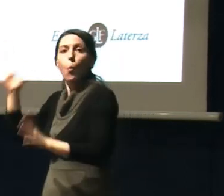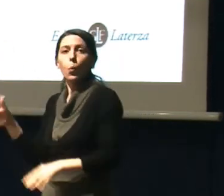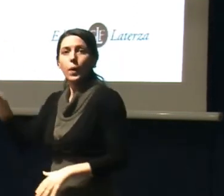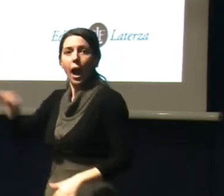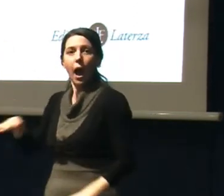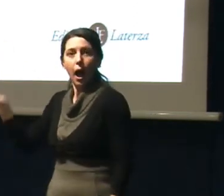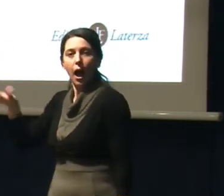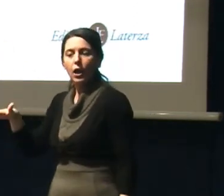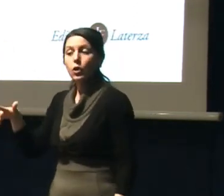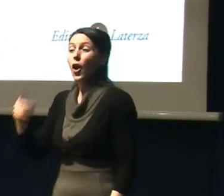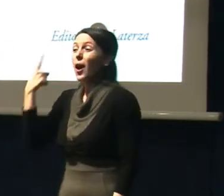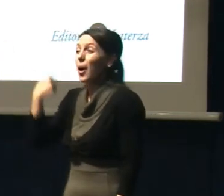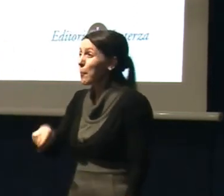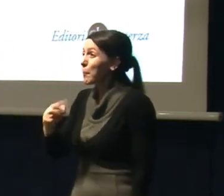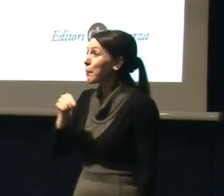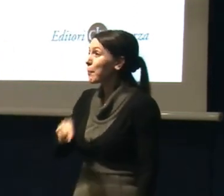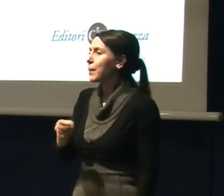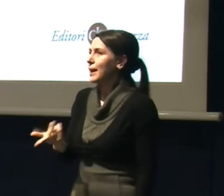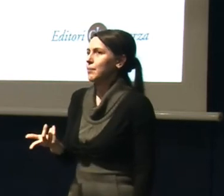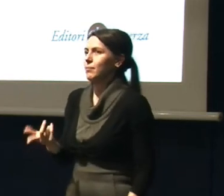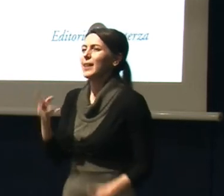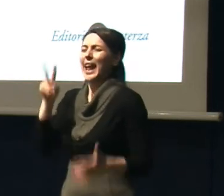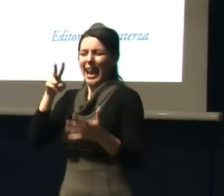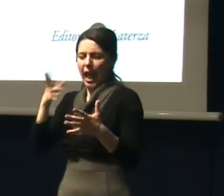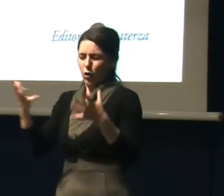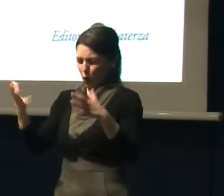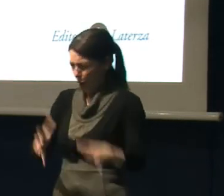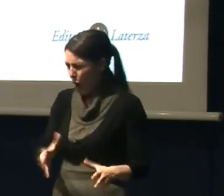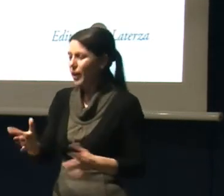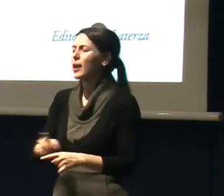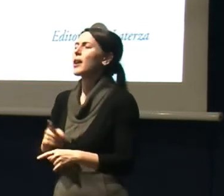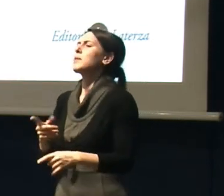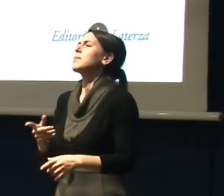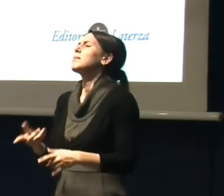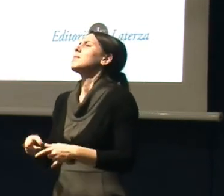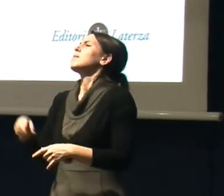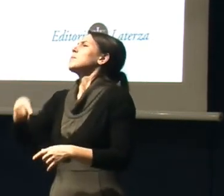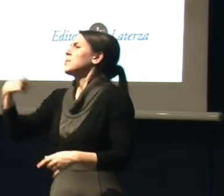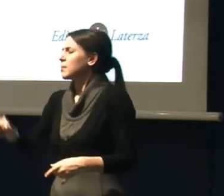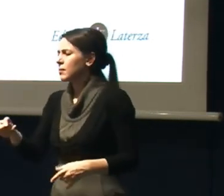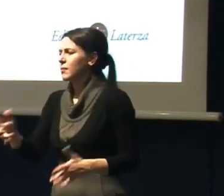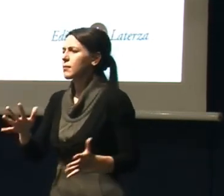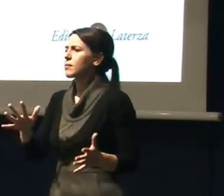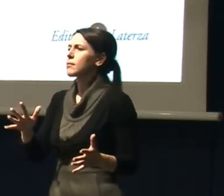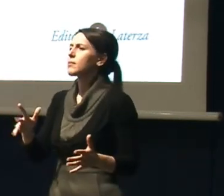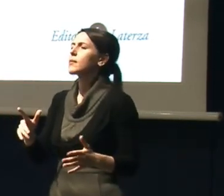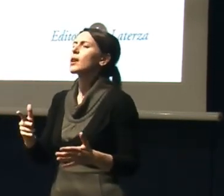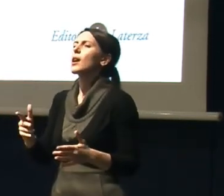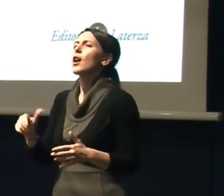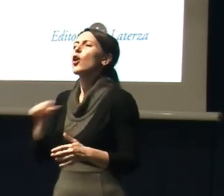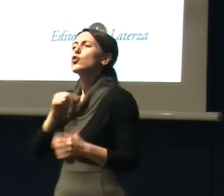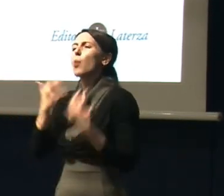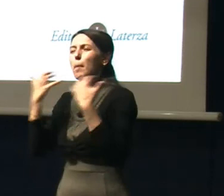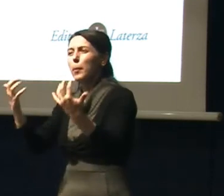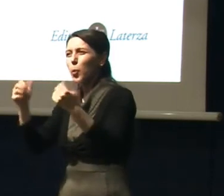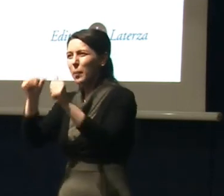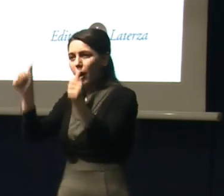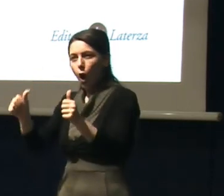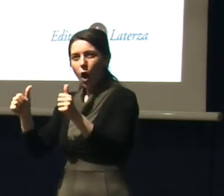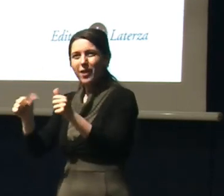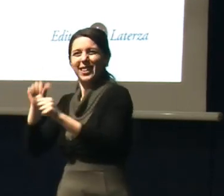ancora della graduale perdita di lettori e più ancora della graduale trasformazione delle hudgens minaccia la